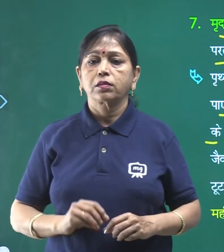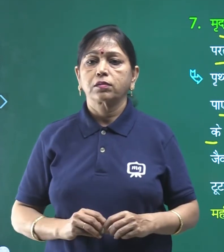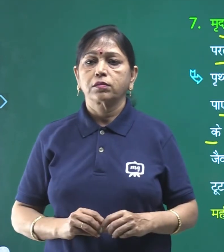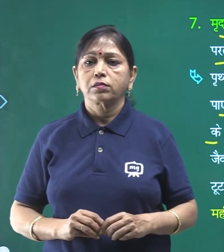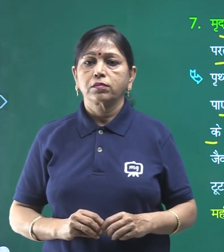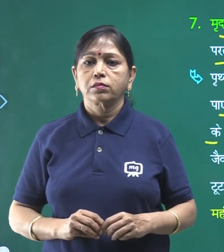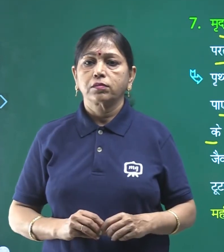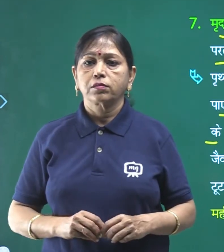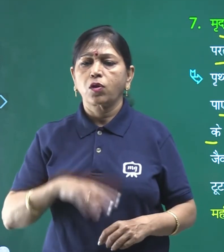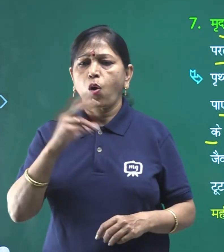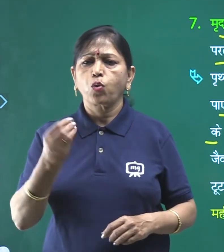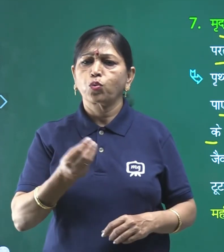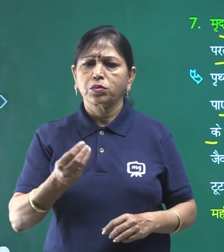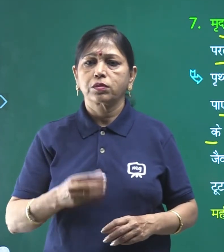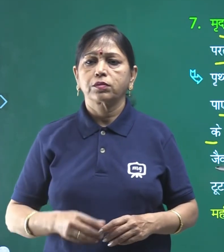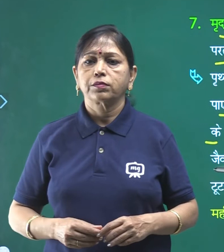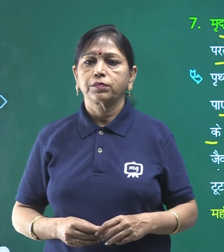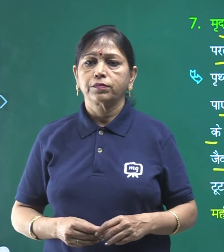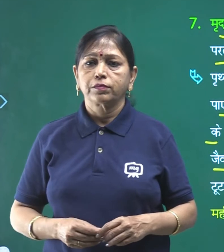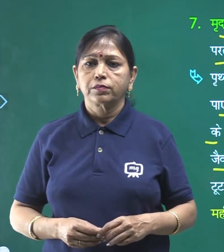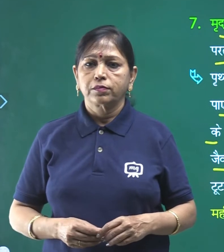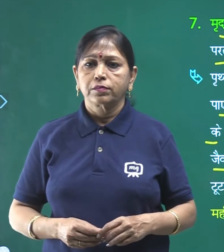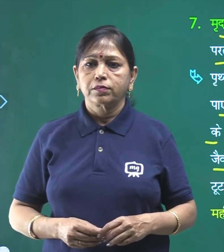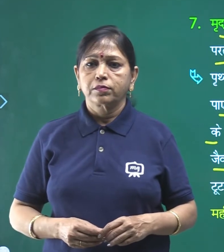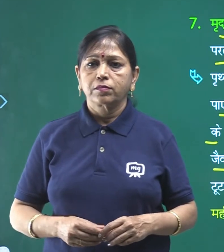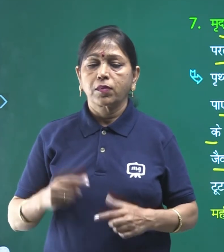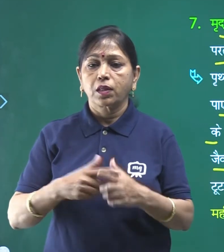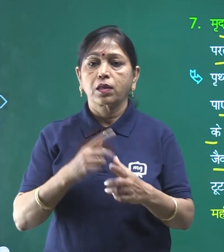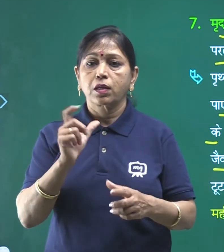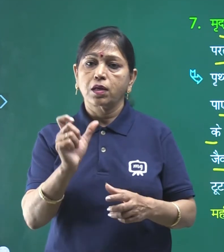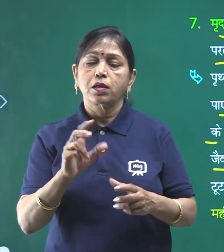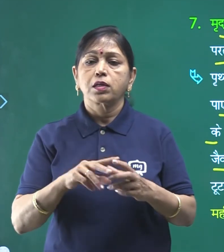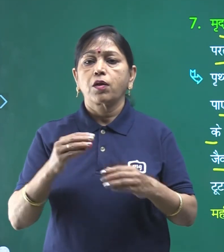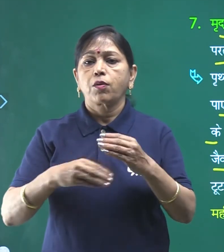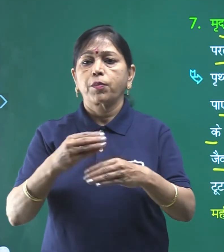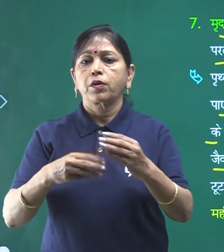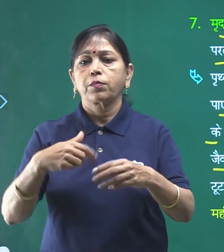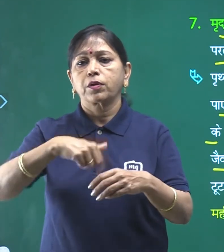और कुछ है जो प्रक्रमों के द्वारा